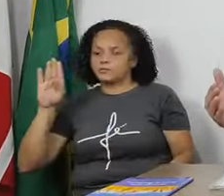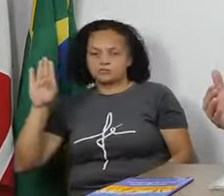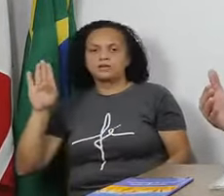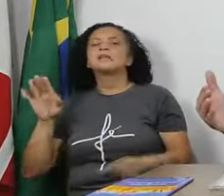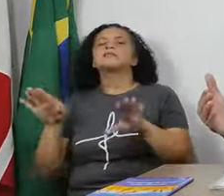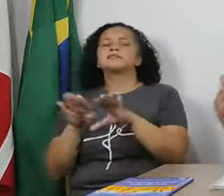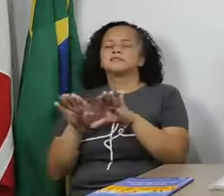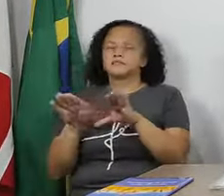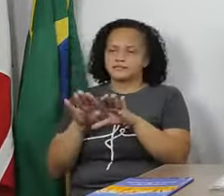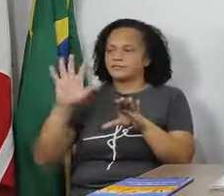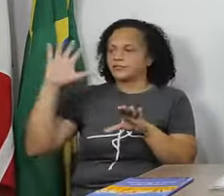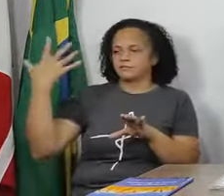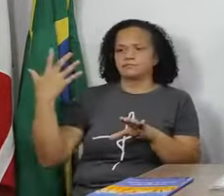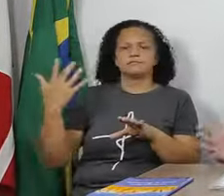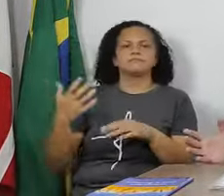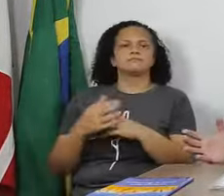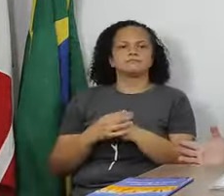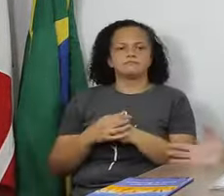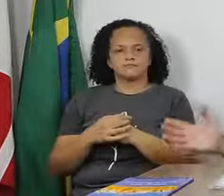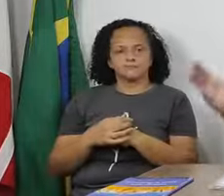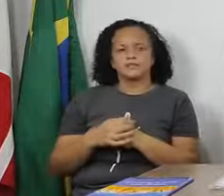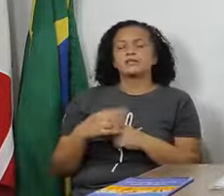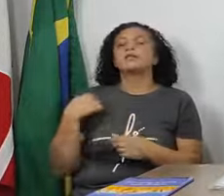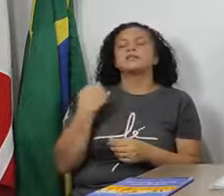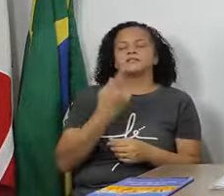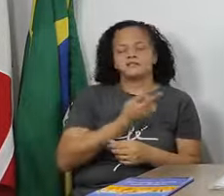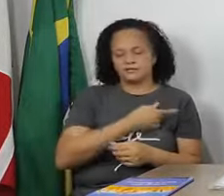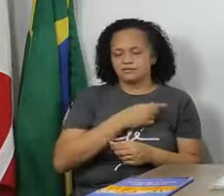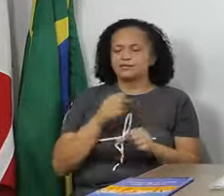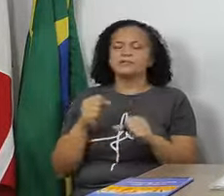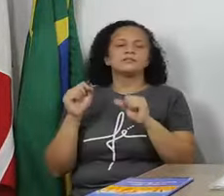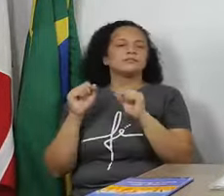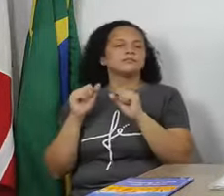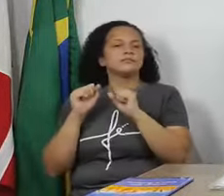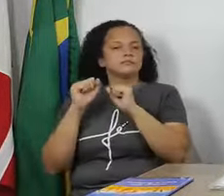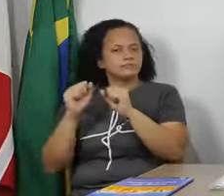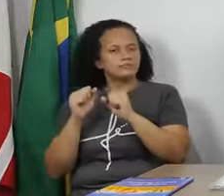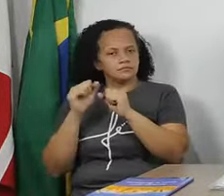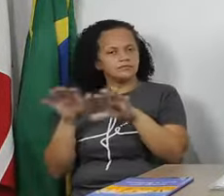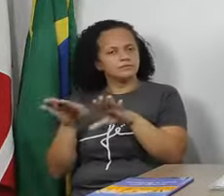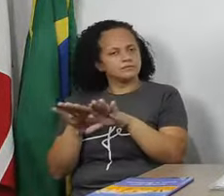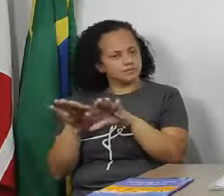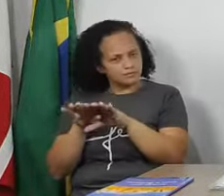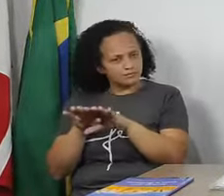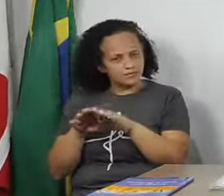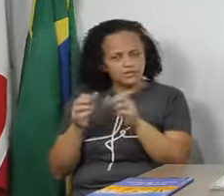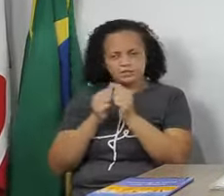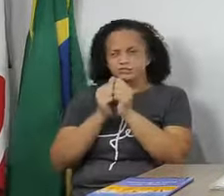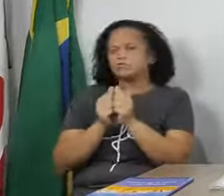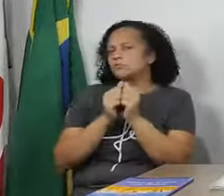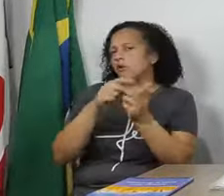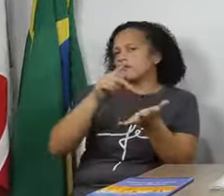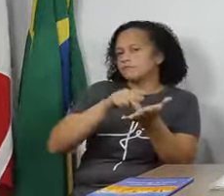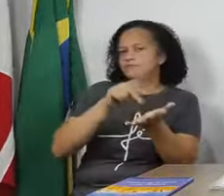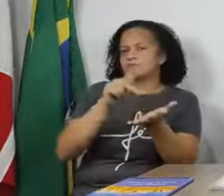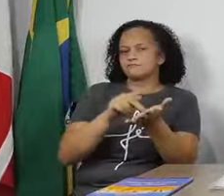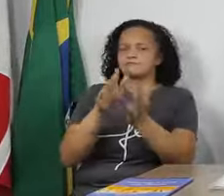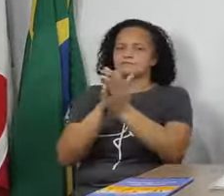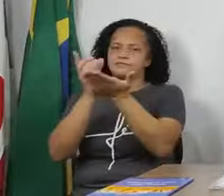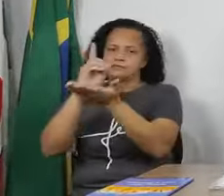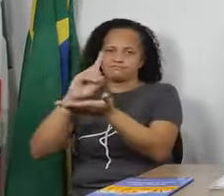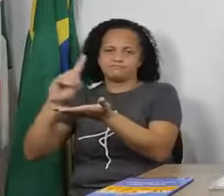fatos redentores. E podemos acrescentar também as verdades objetivas da palavra